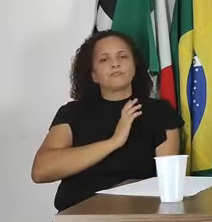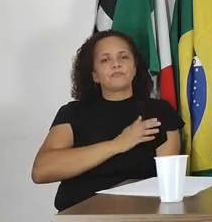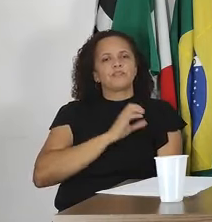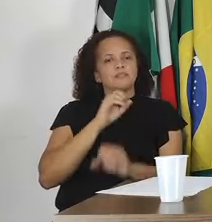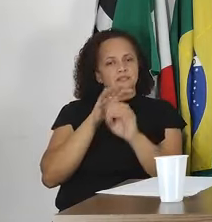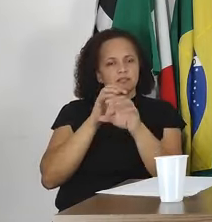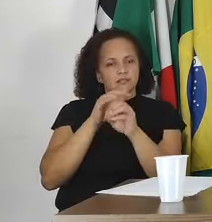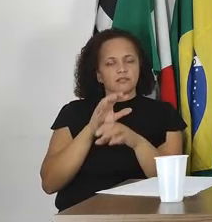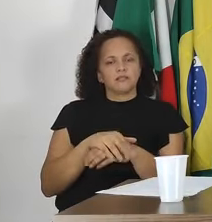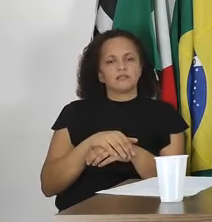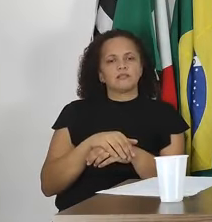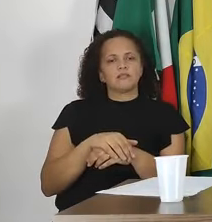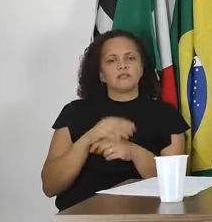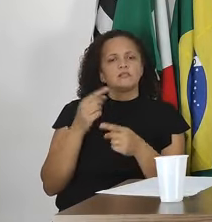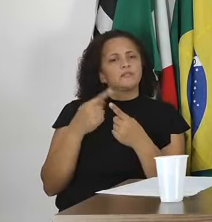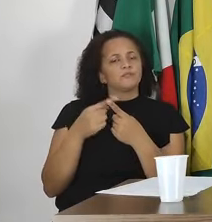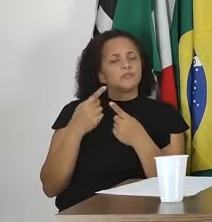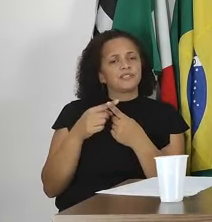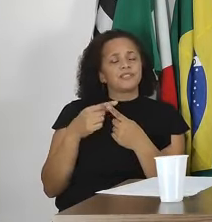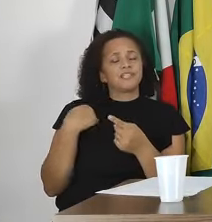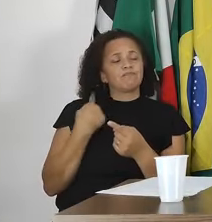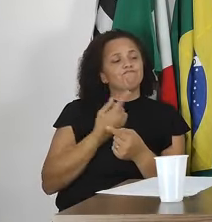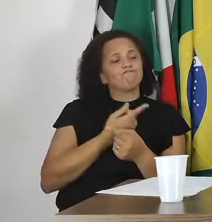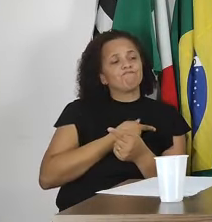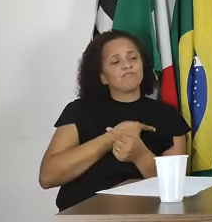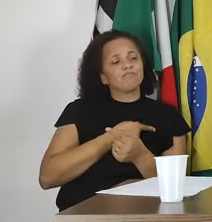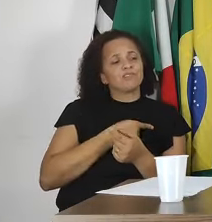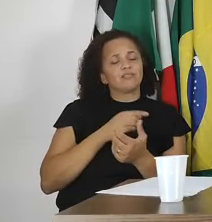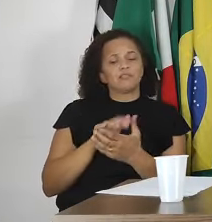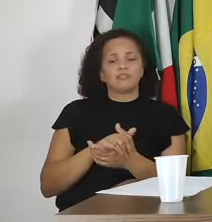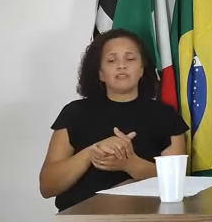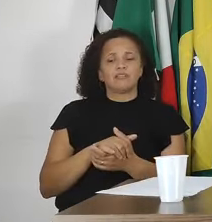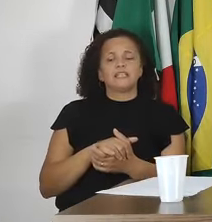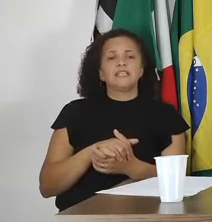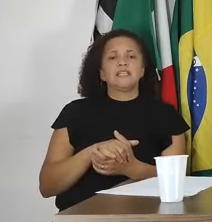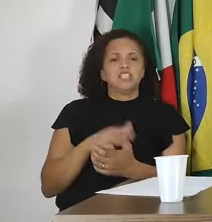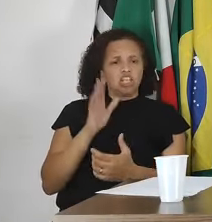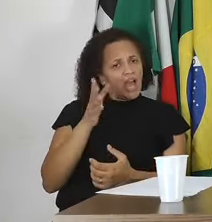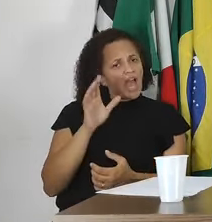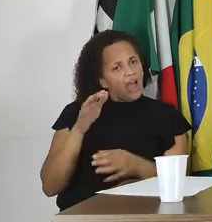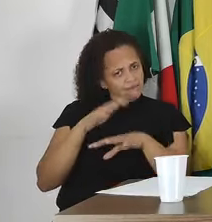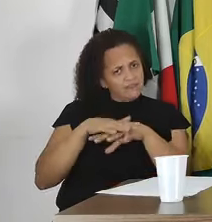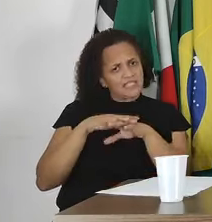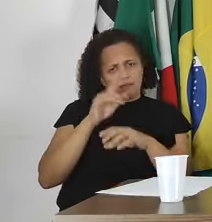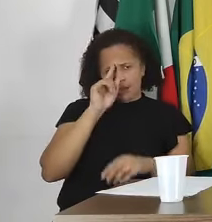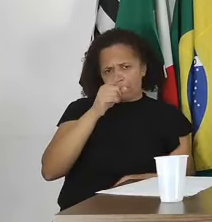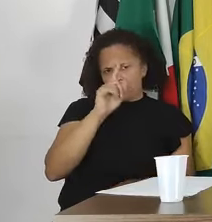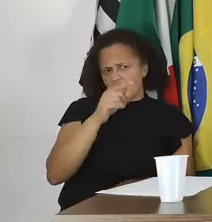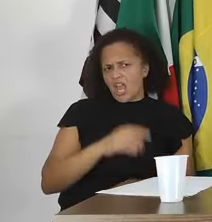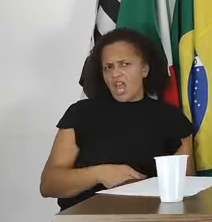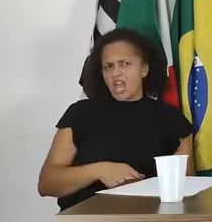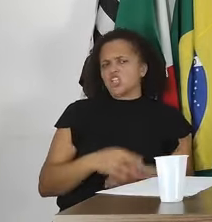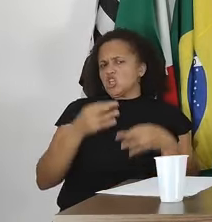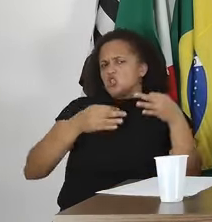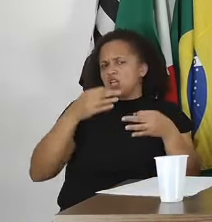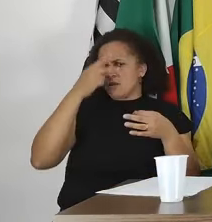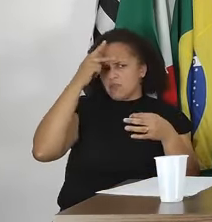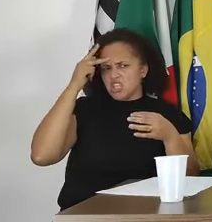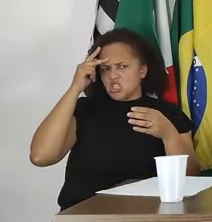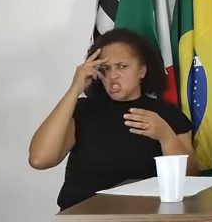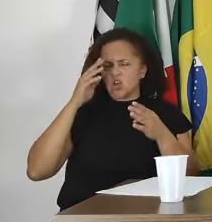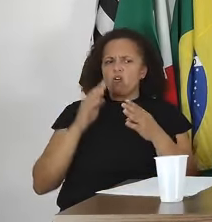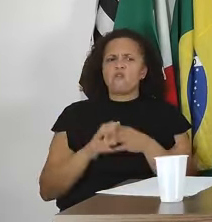vezes a gente se pega, né, apontando o dedo, julgando nas redes sociais aquelas pessoas, e